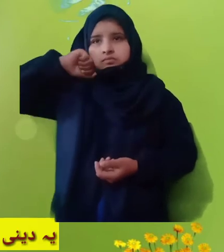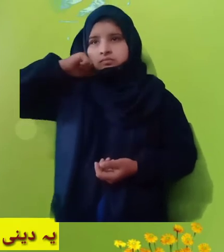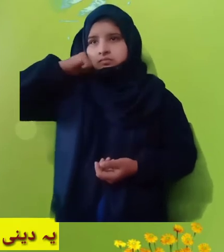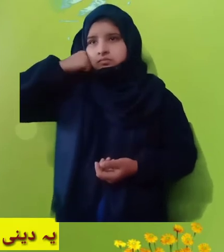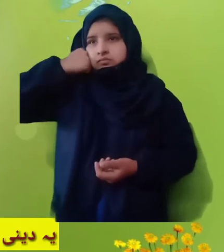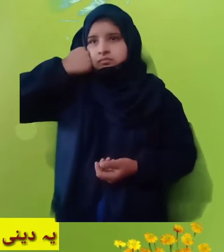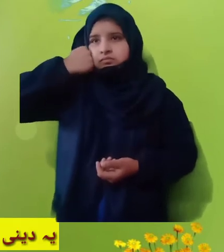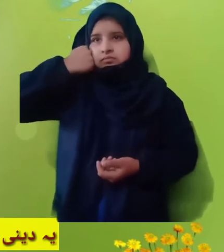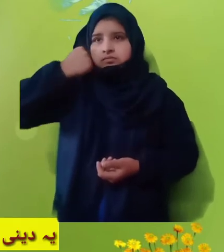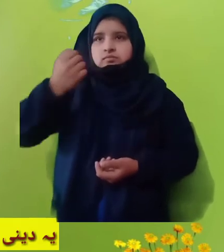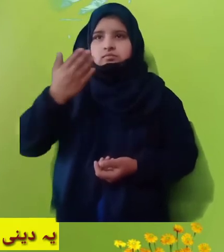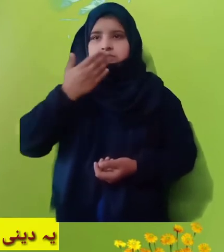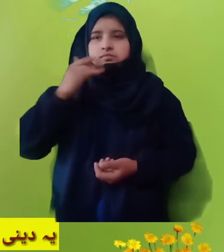अदारा है।